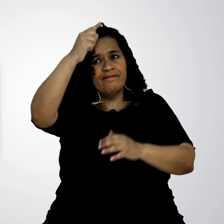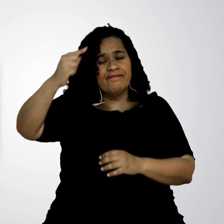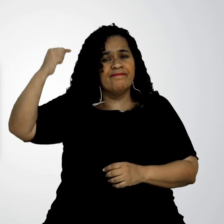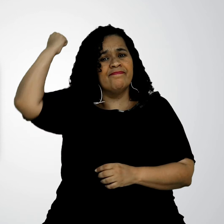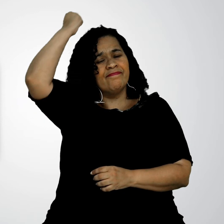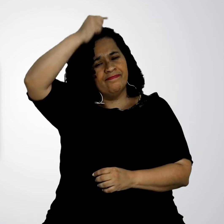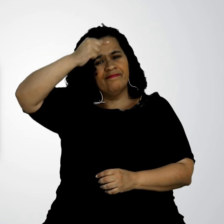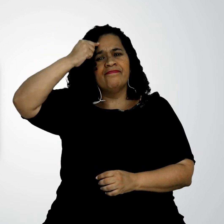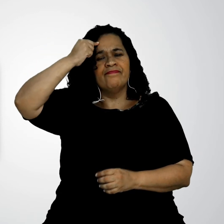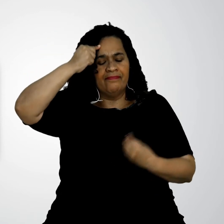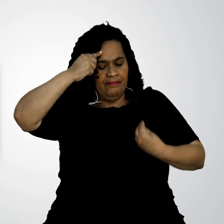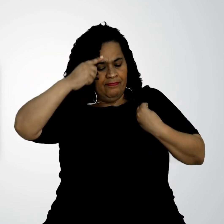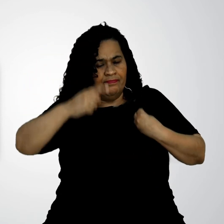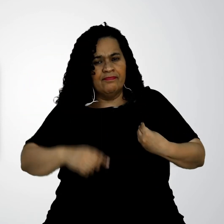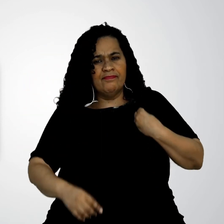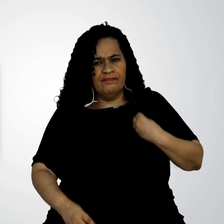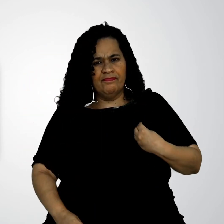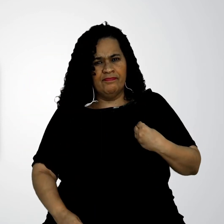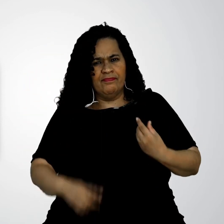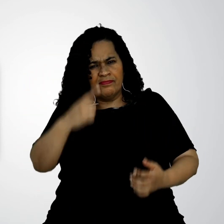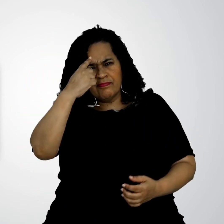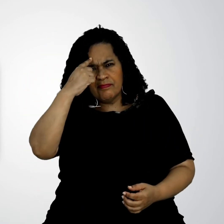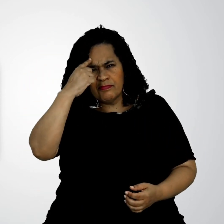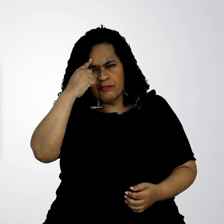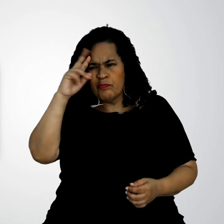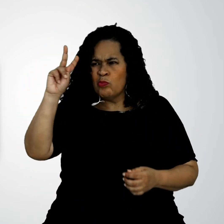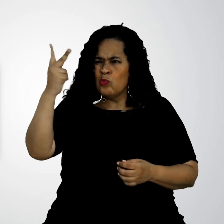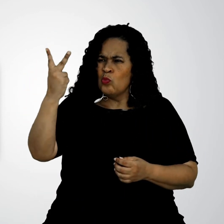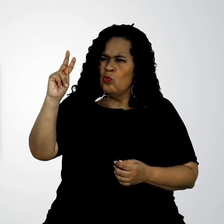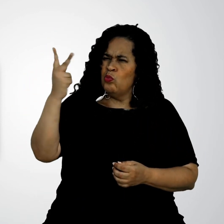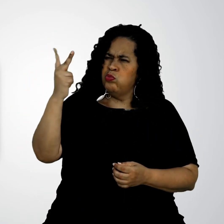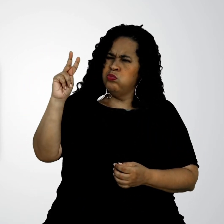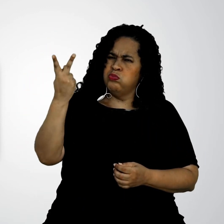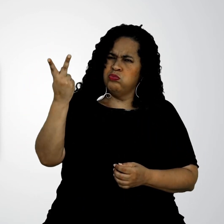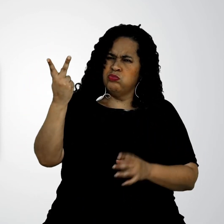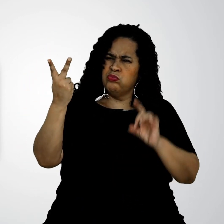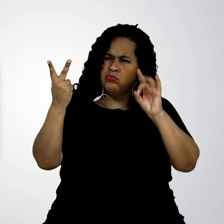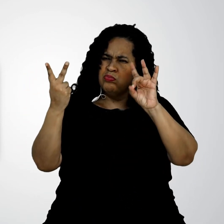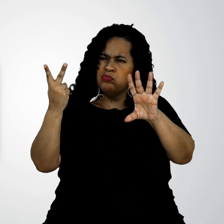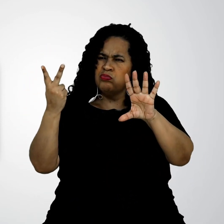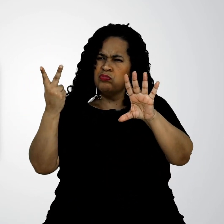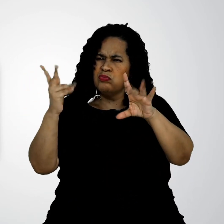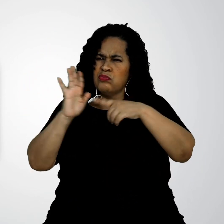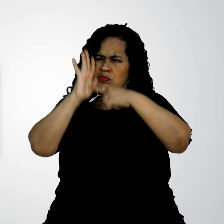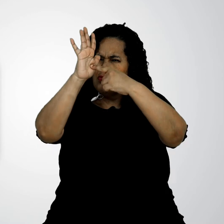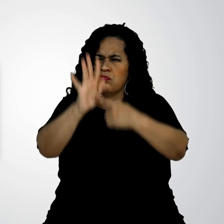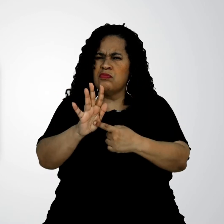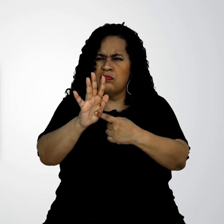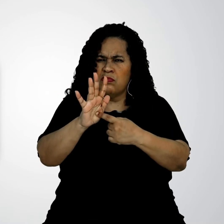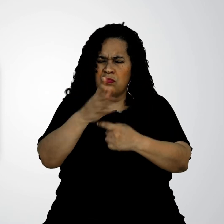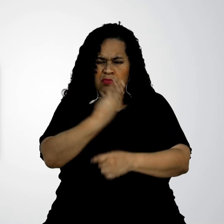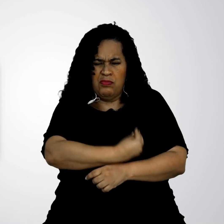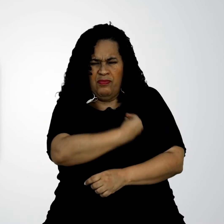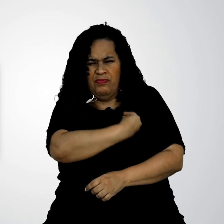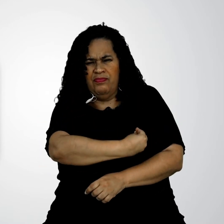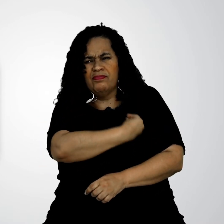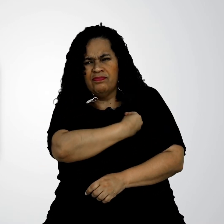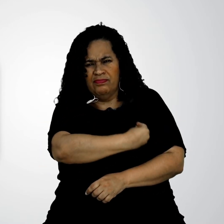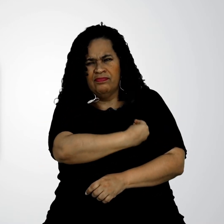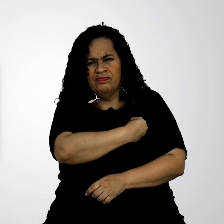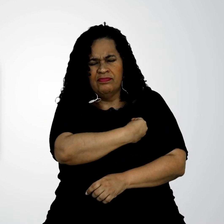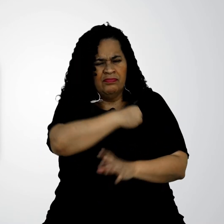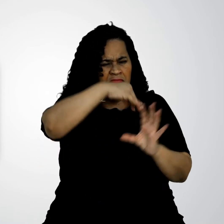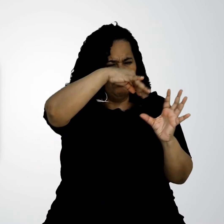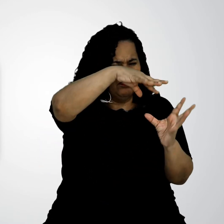eu disse aqui, não é só o homossexual que tem que lutar contra isso. Sim. Há um mundo agora de crentes afetados por esse mundo virtual.